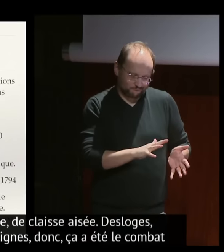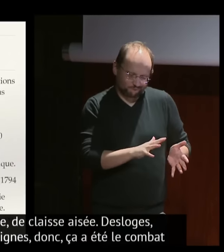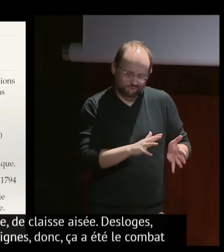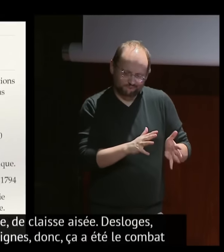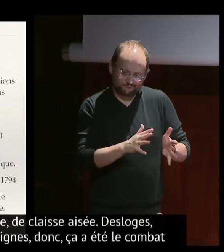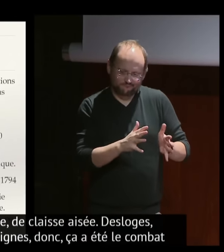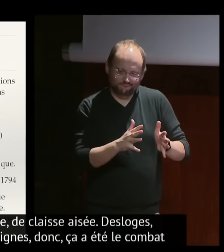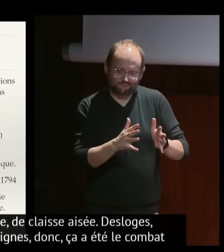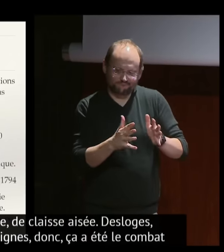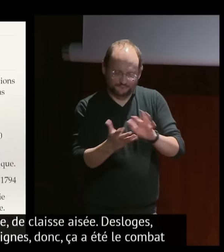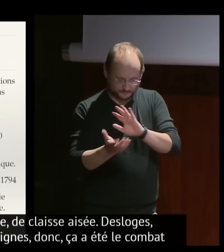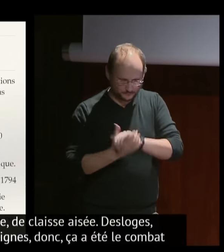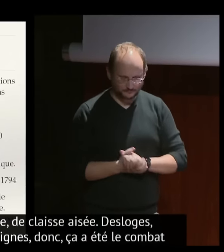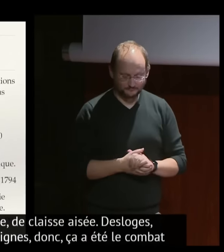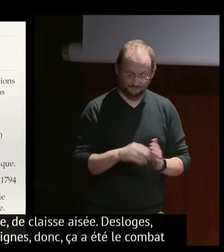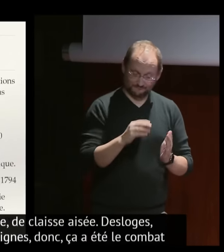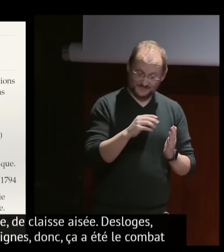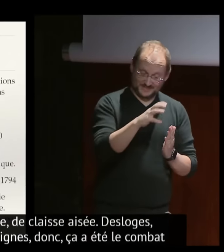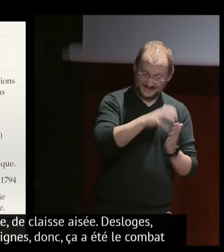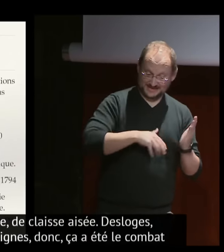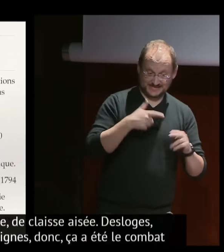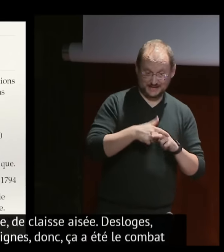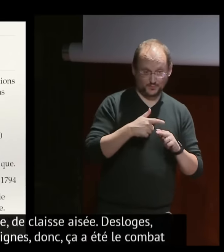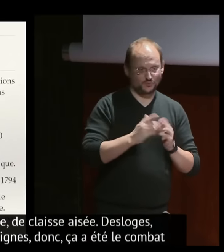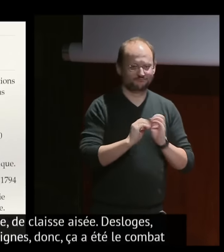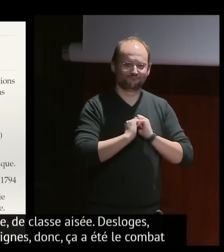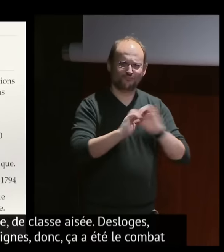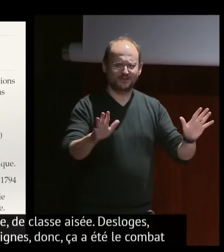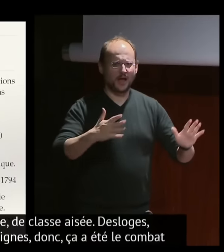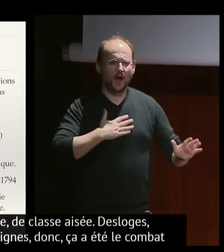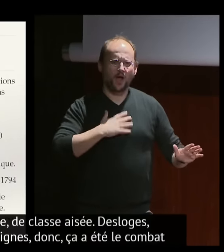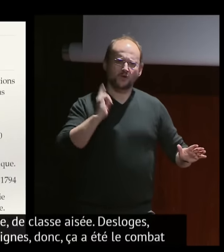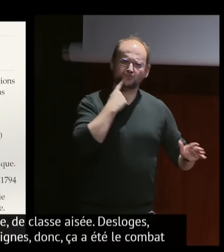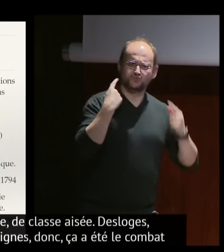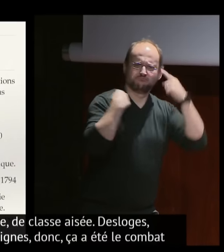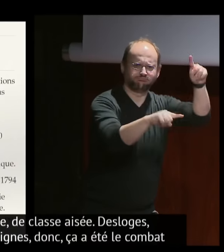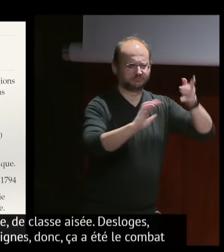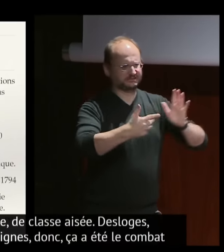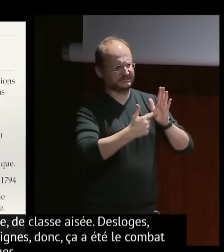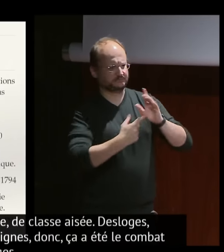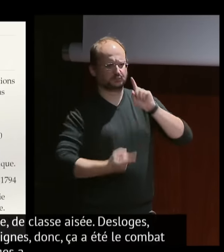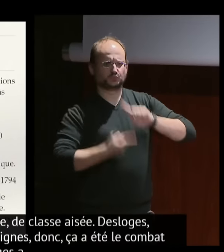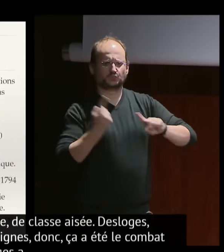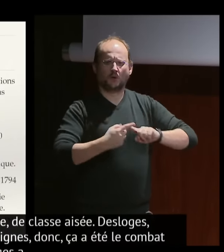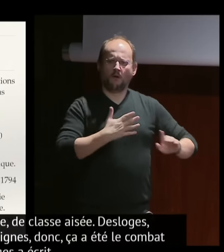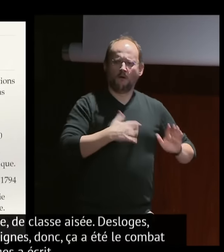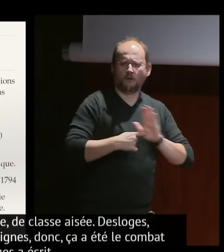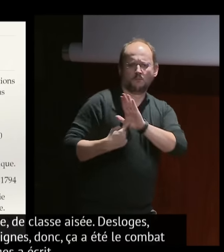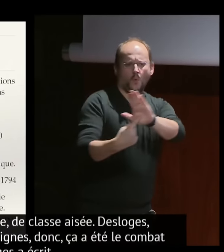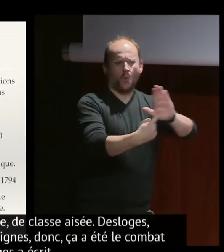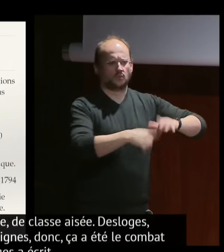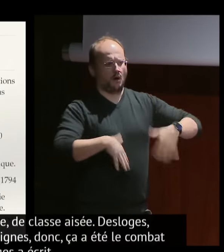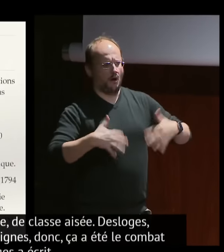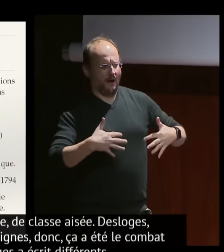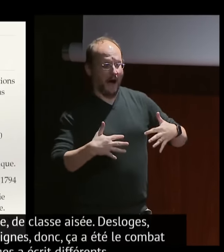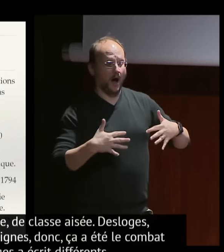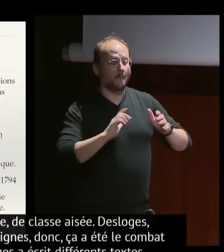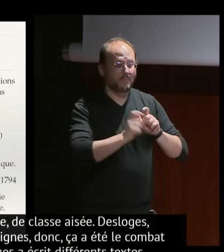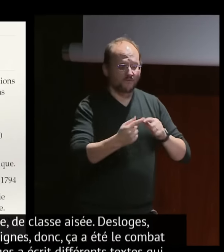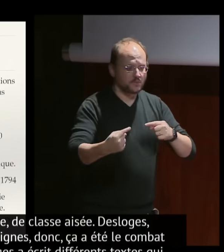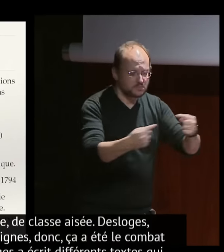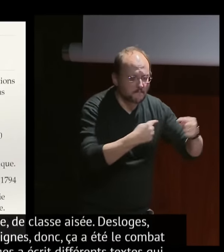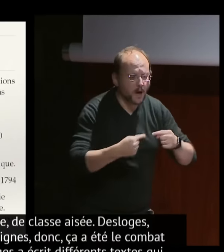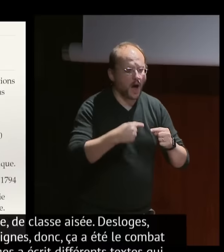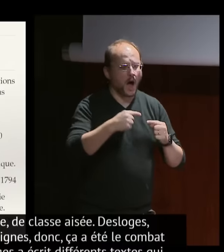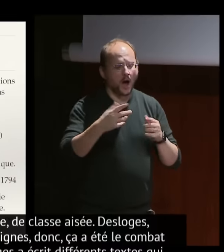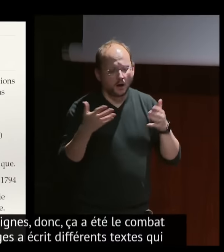Des loges, donc, a écrit différents textes qui montrent aussi sa propre évolution.